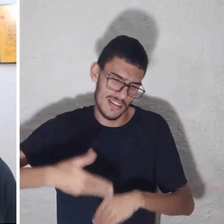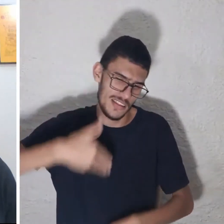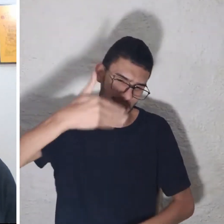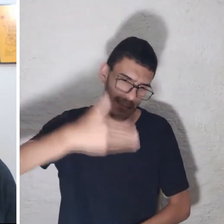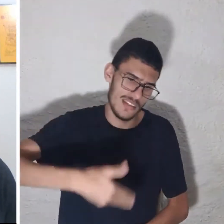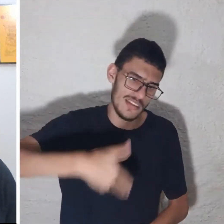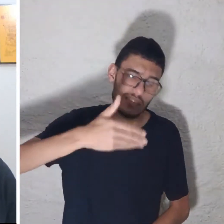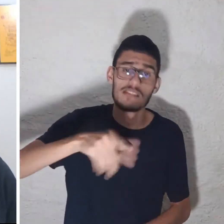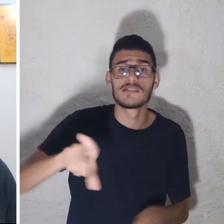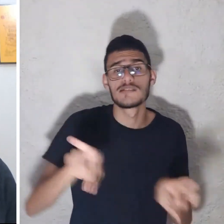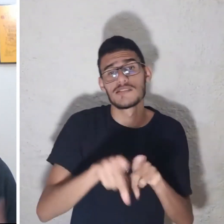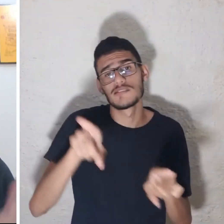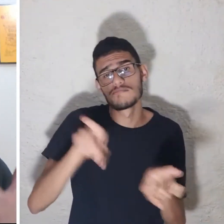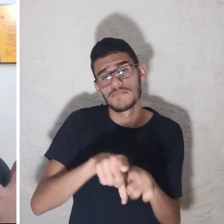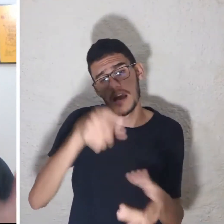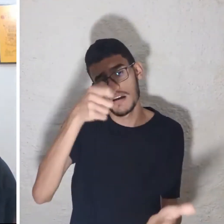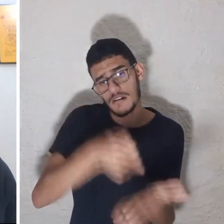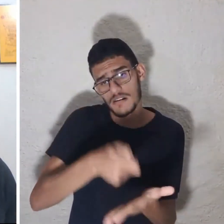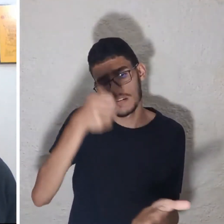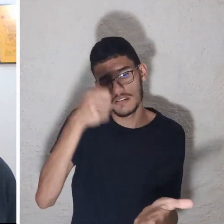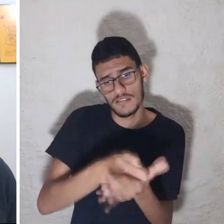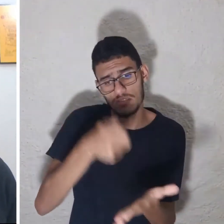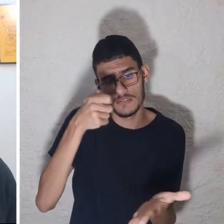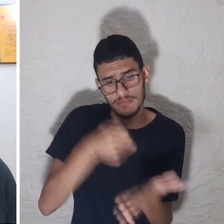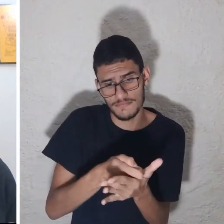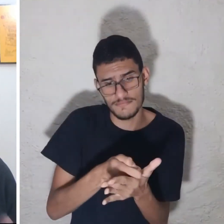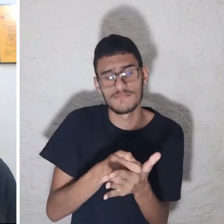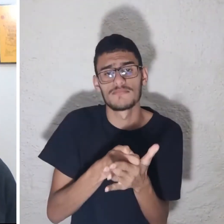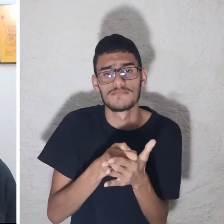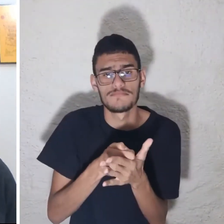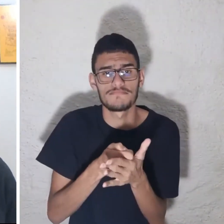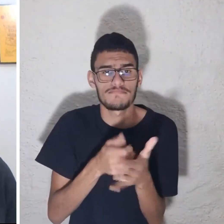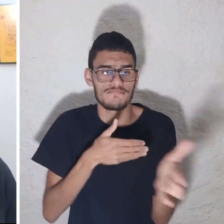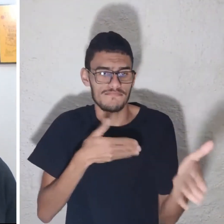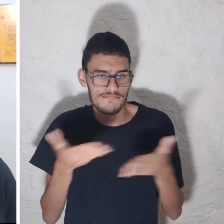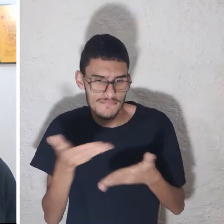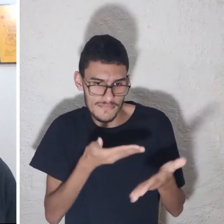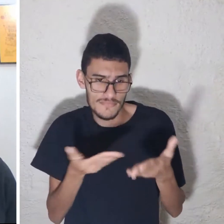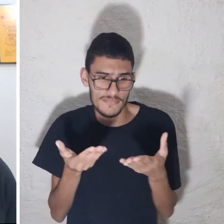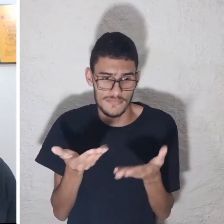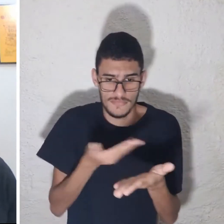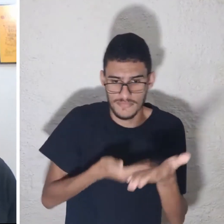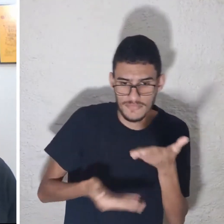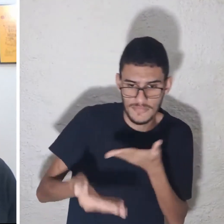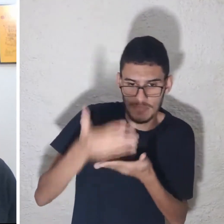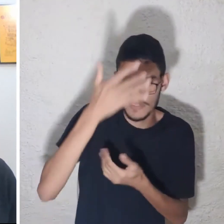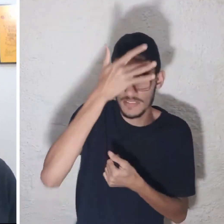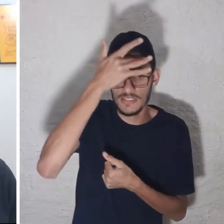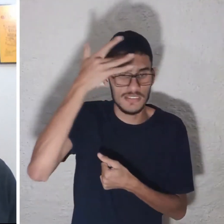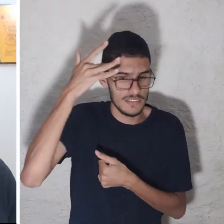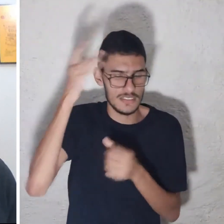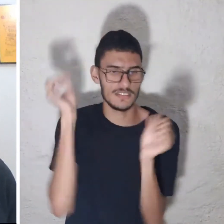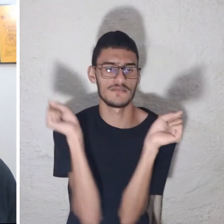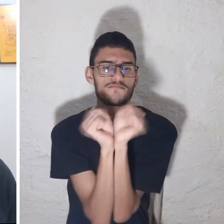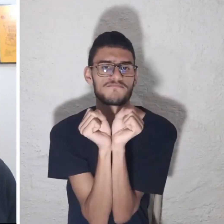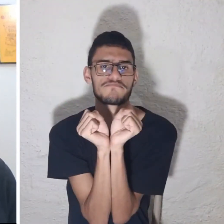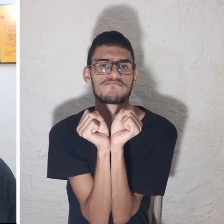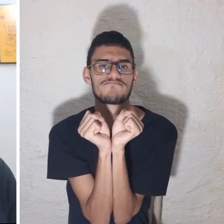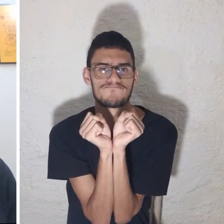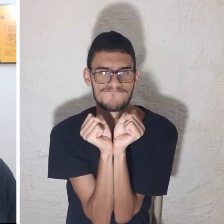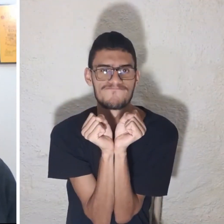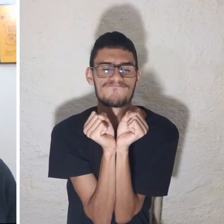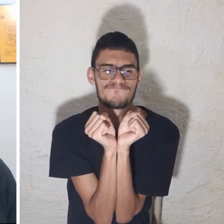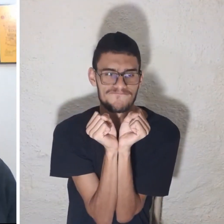ela continuou. Houve uma pressão dos ingleses para que o tráfico, pelo menos o comércio de escravos,